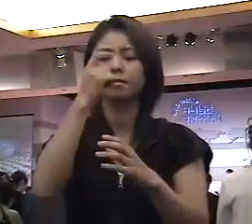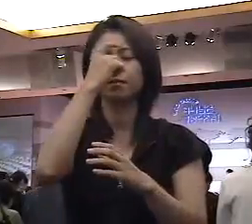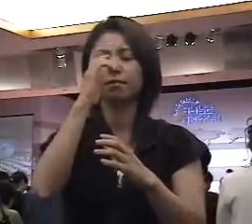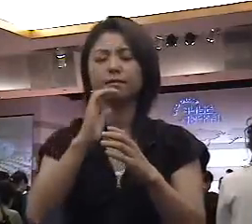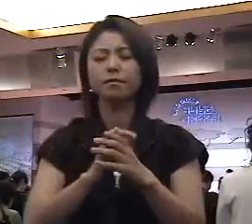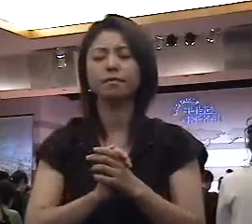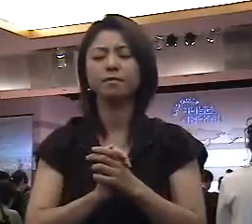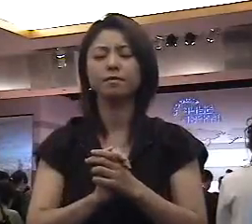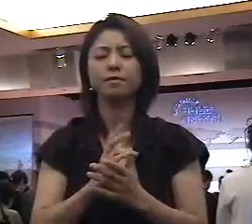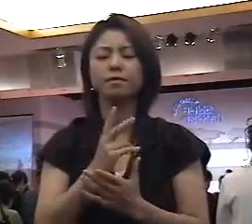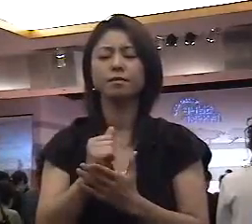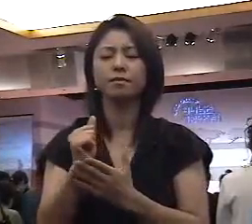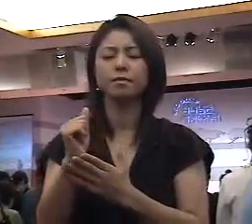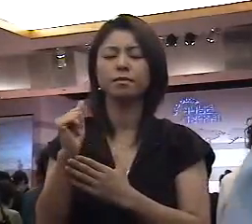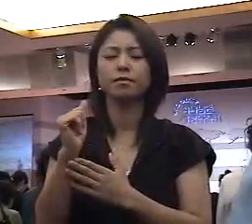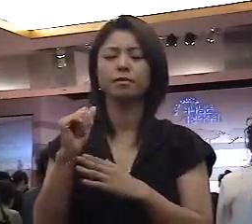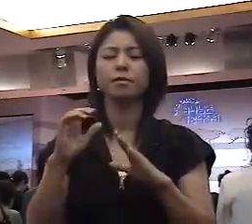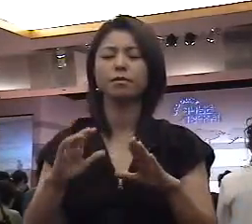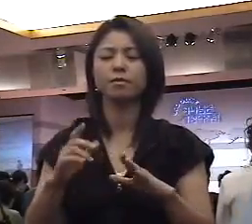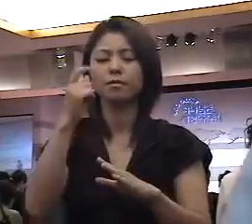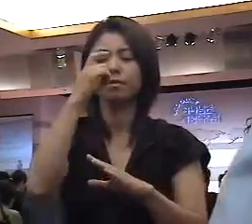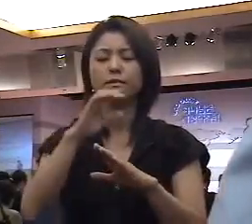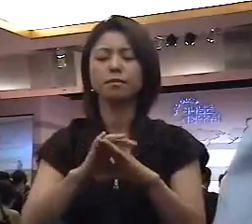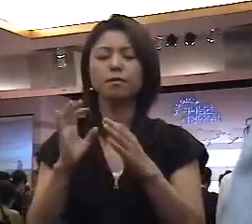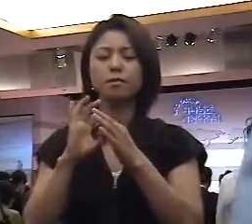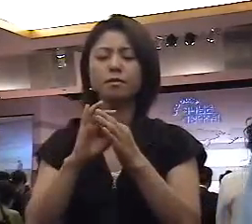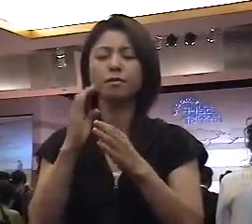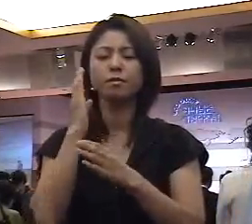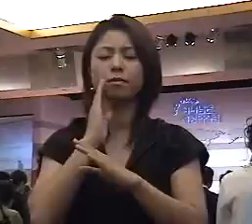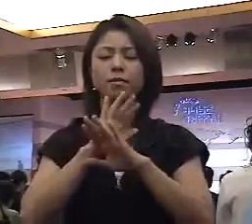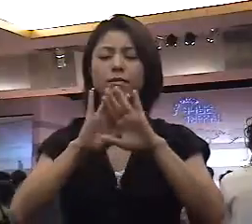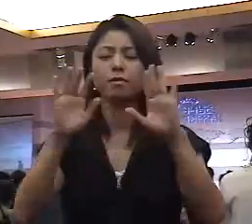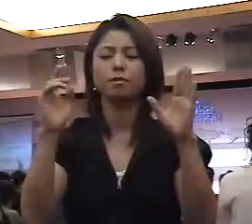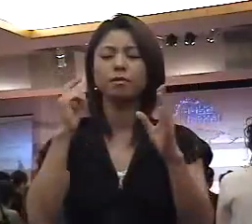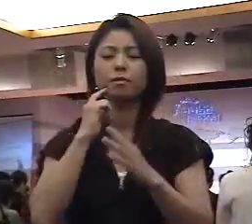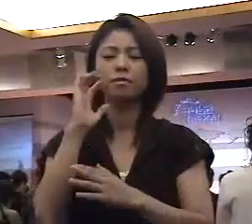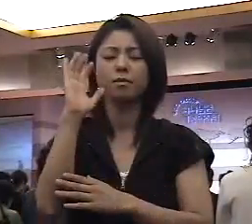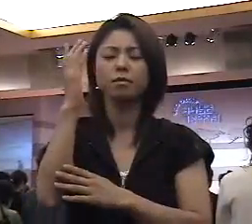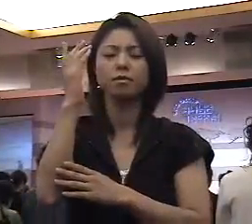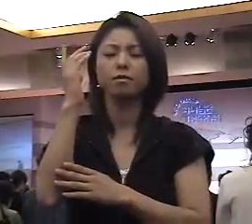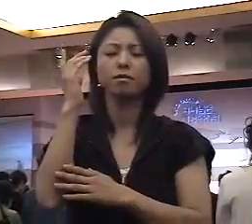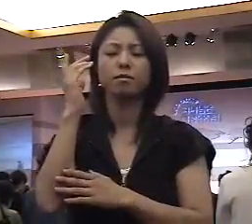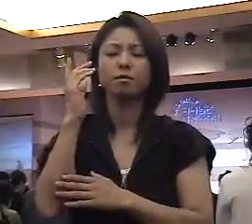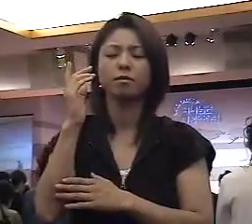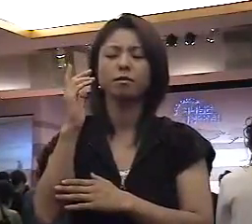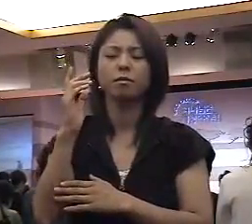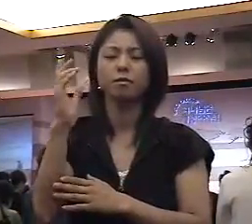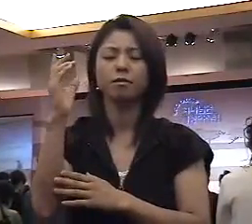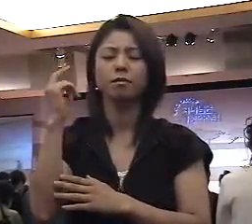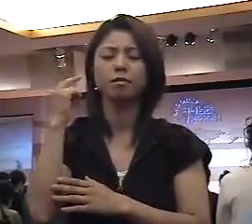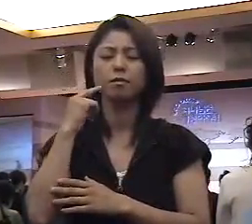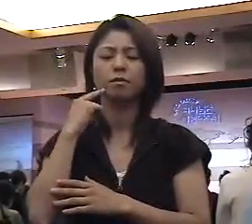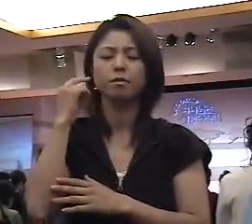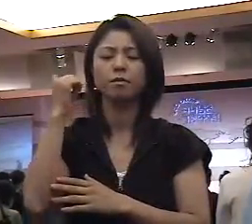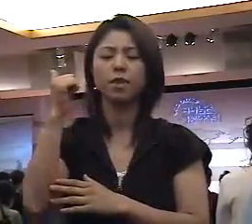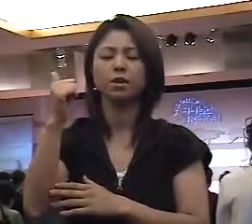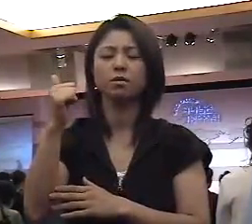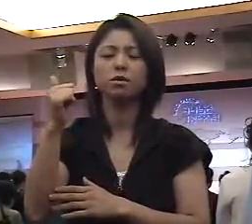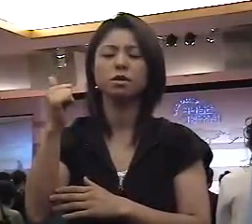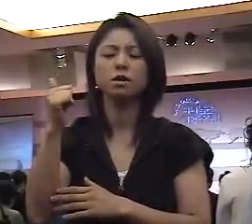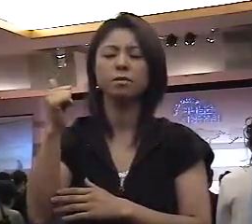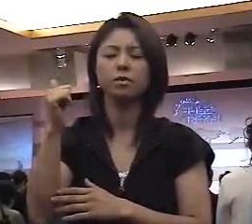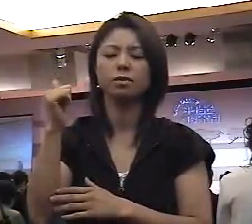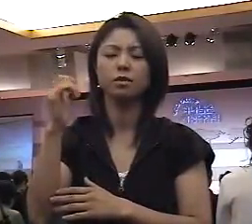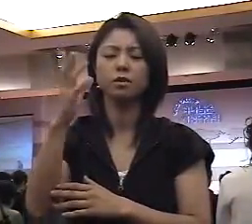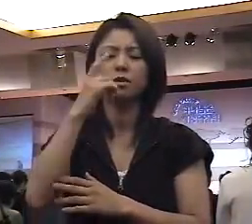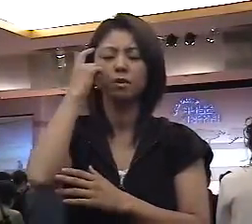주님, 오늘 예배를 통하여 하늘의 영광을 맛보게 하여 주시옵소서. 김승우 목사님을 성령의 능력으로 붙들어 주시옵소서. 황성기